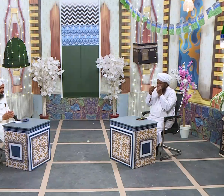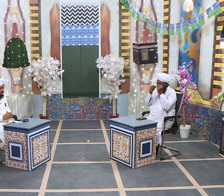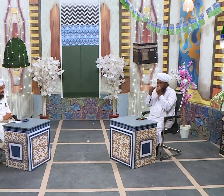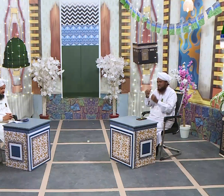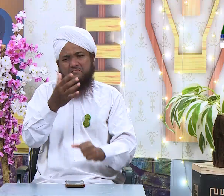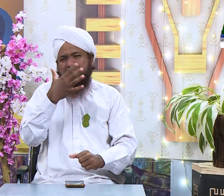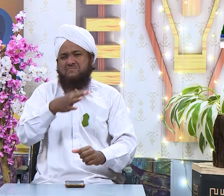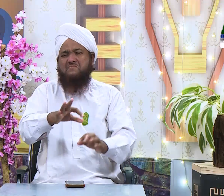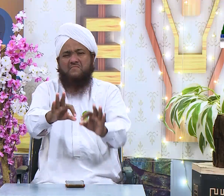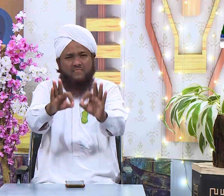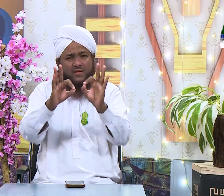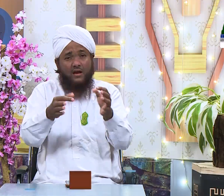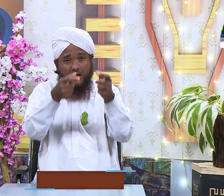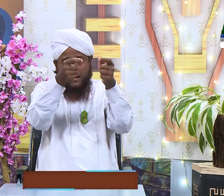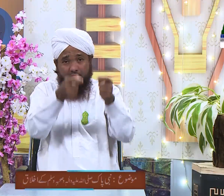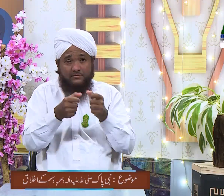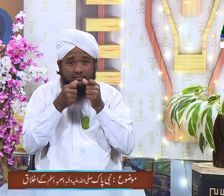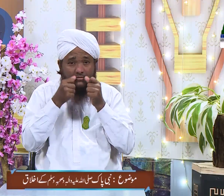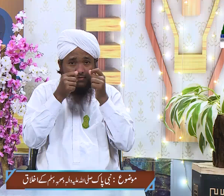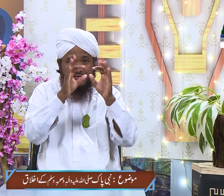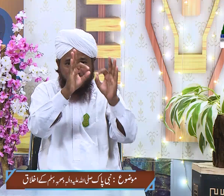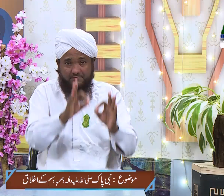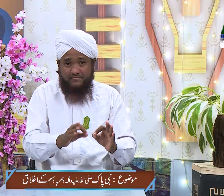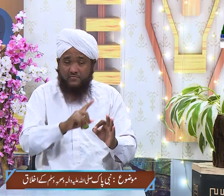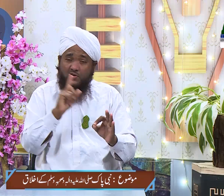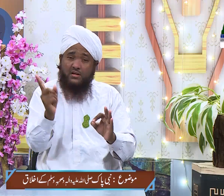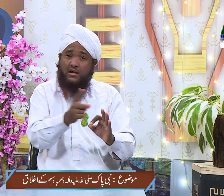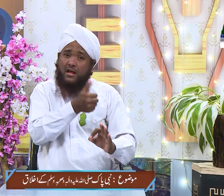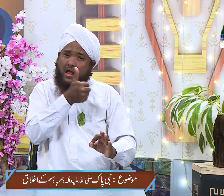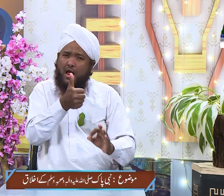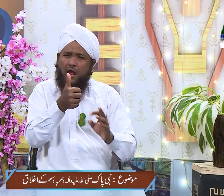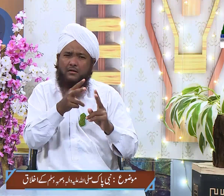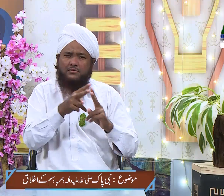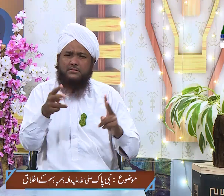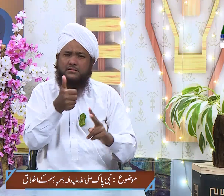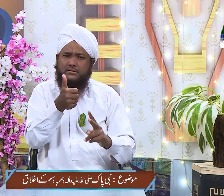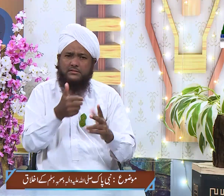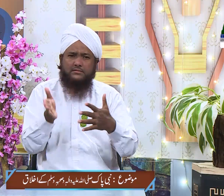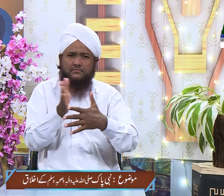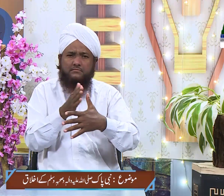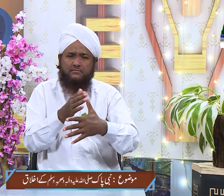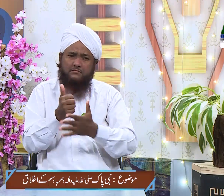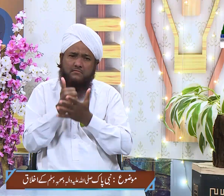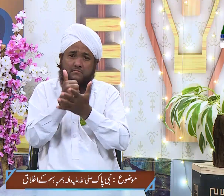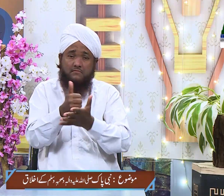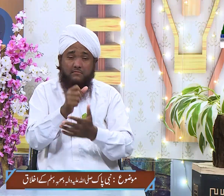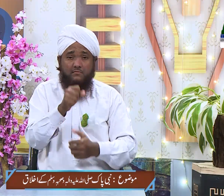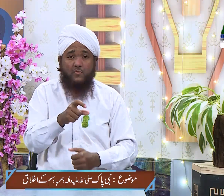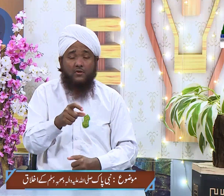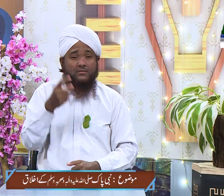تھے، اور نبی پاک صلی اللہ تعالی علیہ وسلم کے اخلاق اور کے حسنہ کی اگر ہم ایک جھلک کو دیکھیں تو اعلیٰ حضرت رحمۃ اللہ تعالی